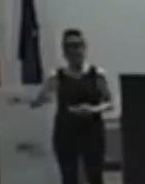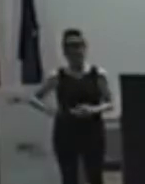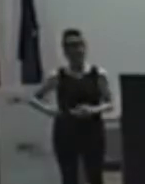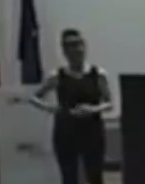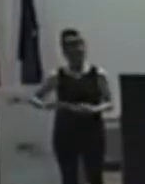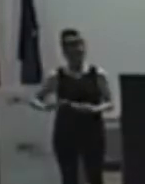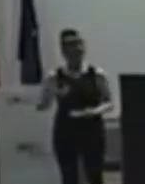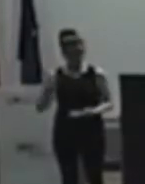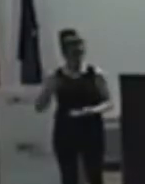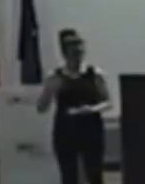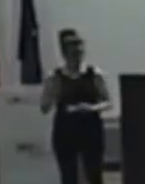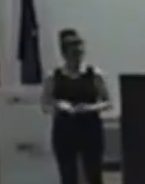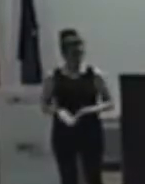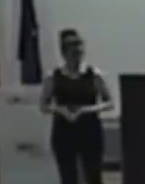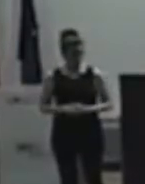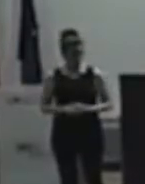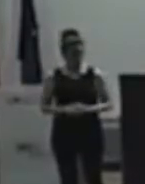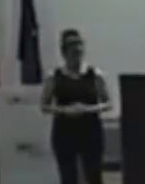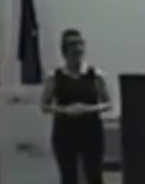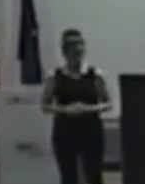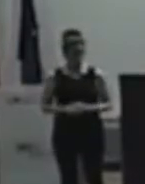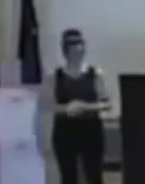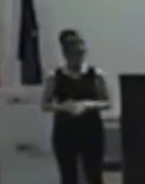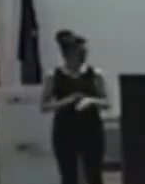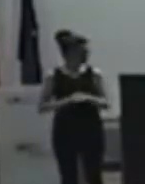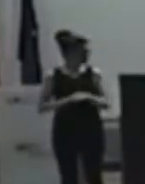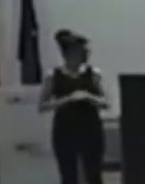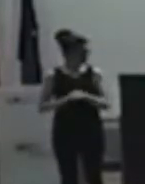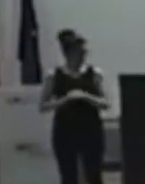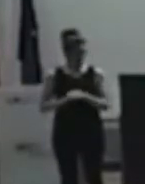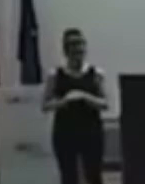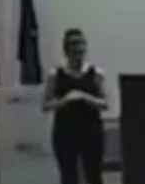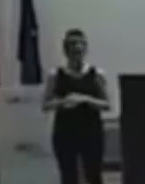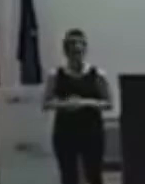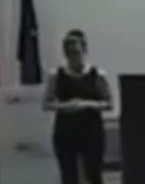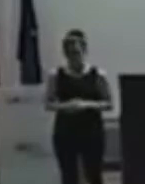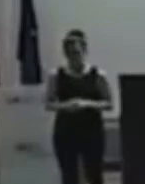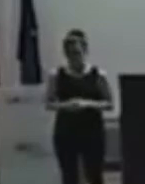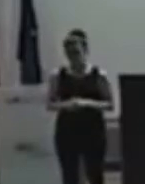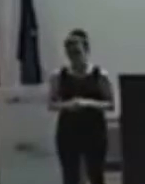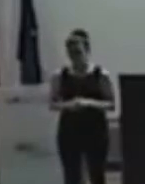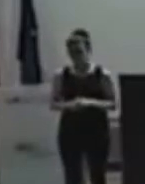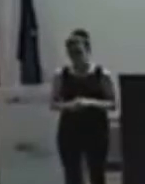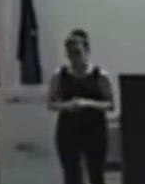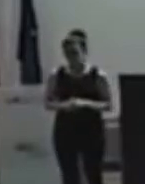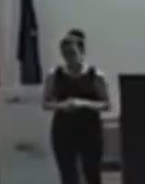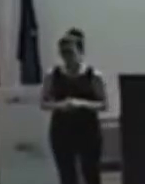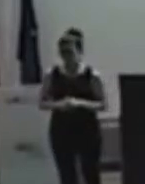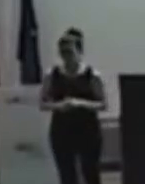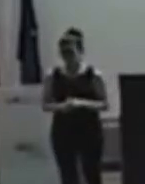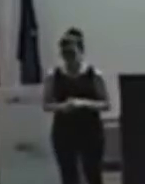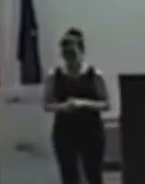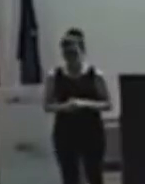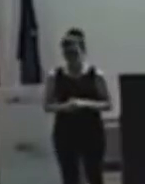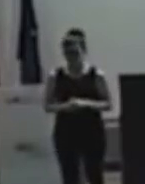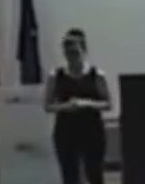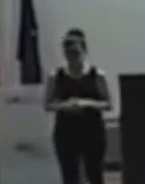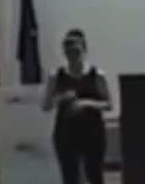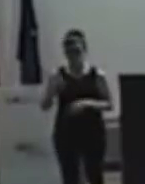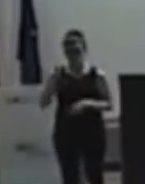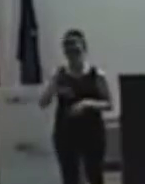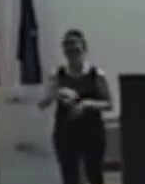o tal, ¿no? Sí. pero perdón. No. Luego puede ser que si es capaz